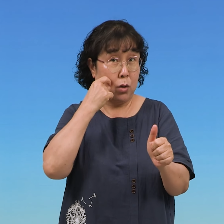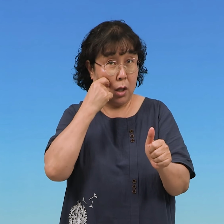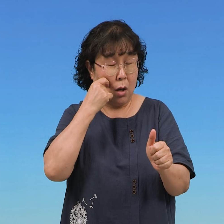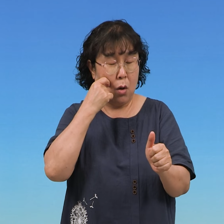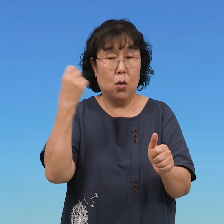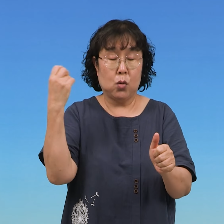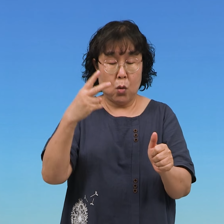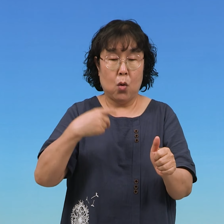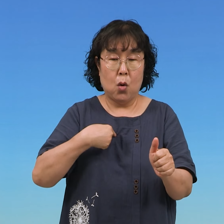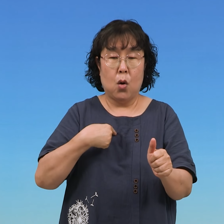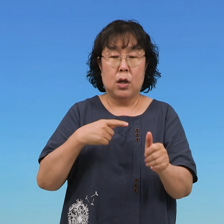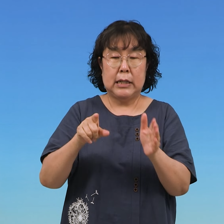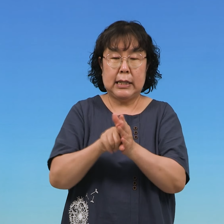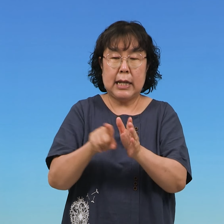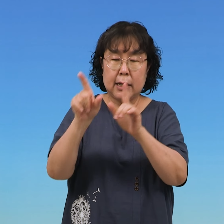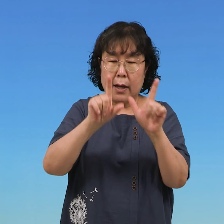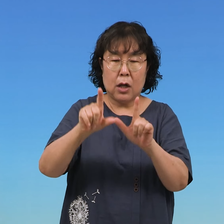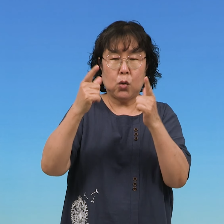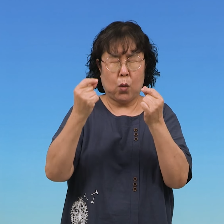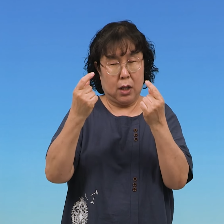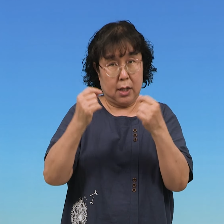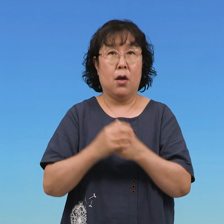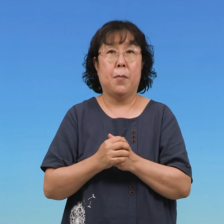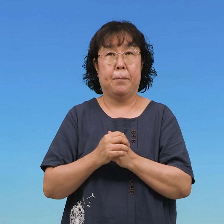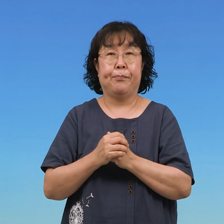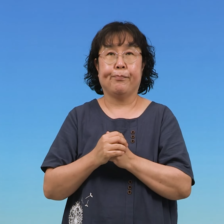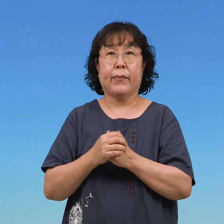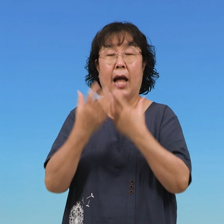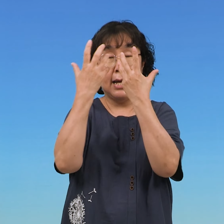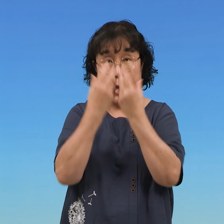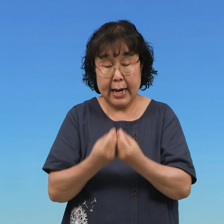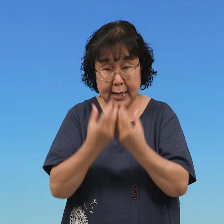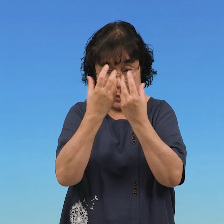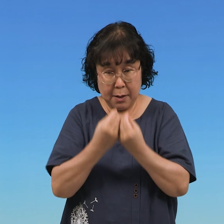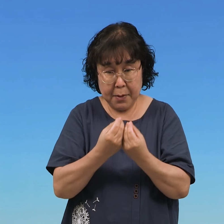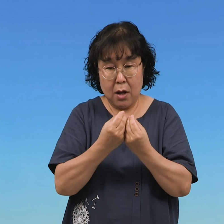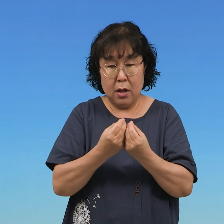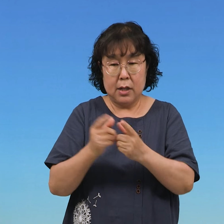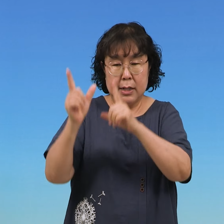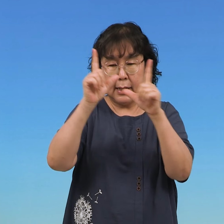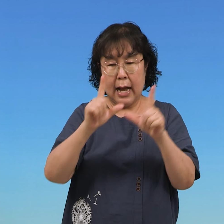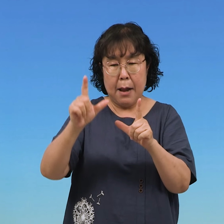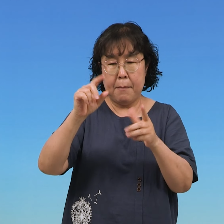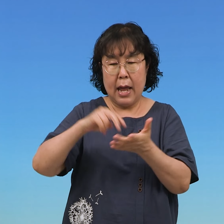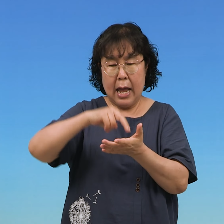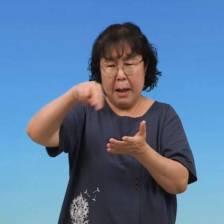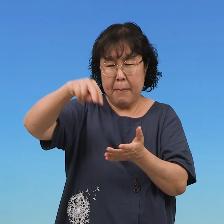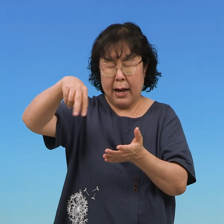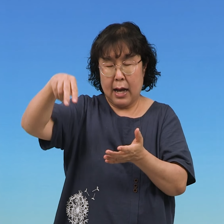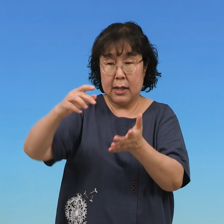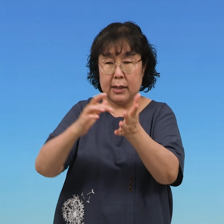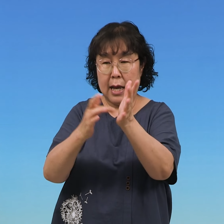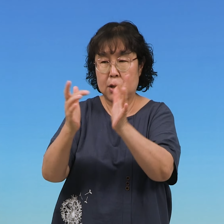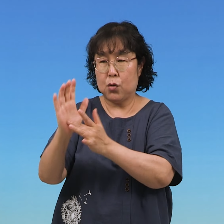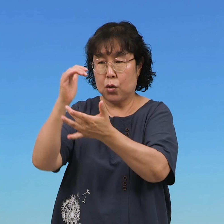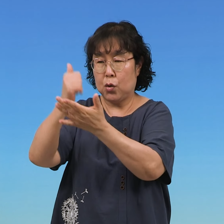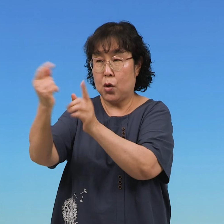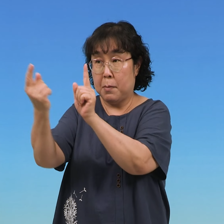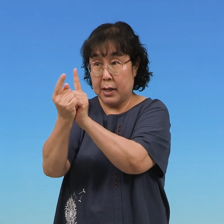말씀 들어보셨습니까? 인생의 방황은 예수 그리스도를 만나면 끝나고, 신앙의